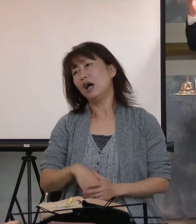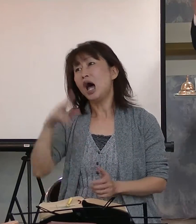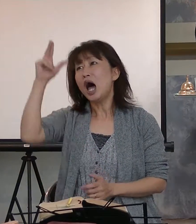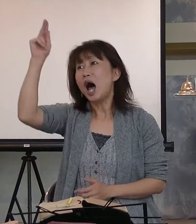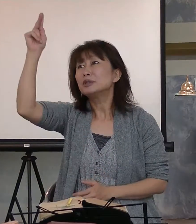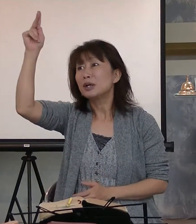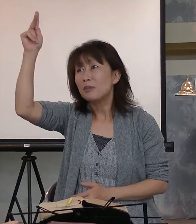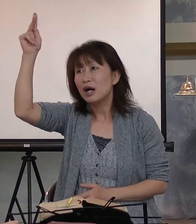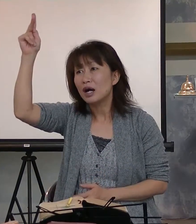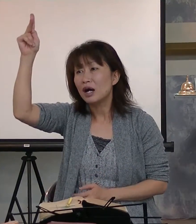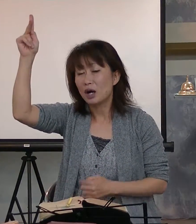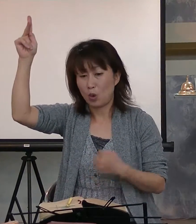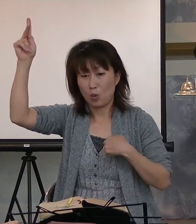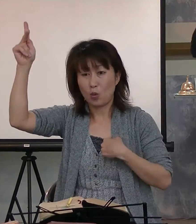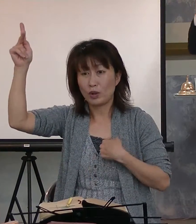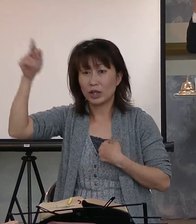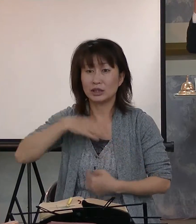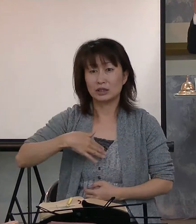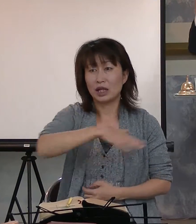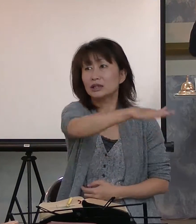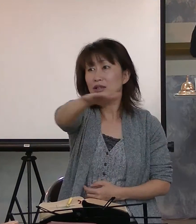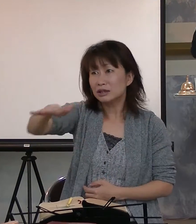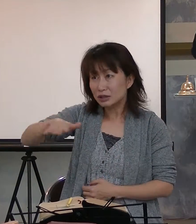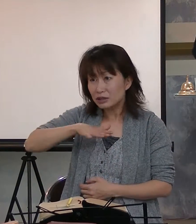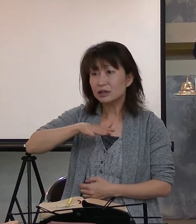神様が我々に